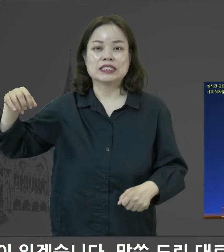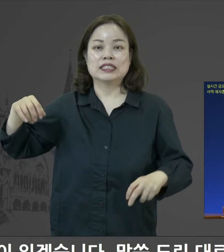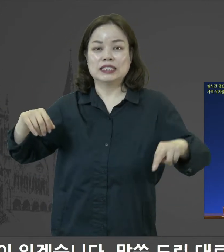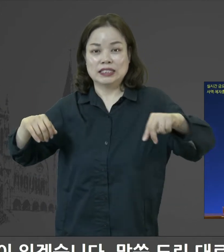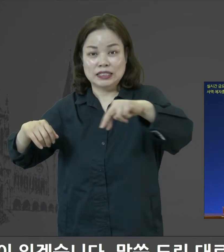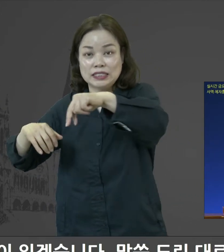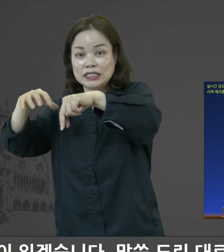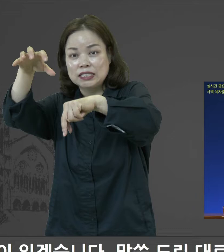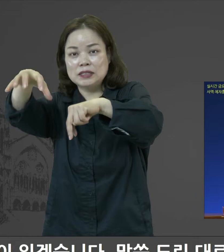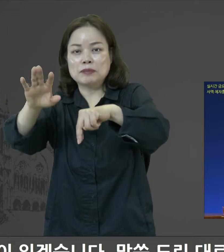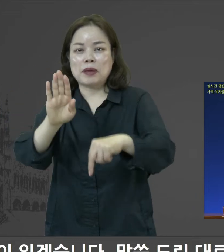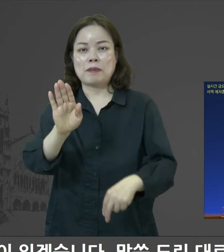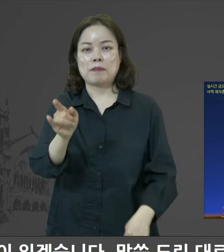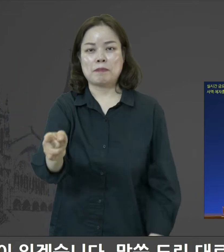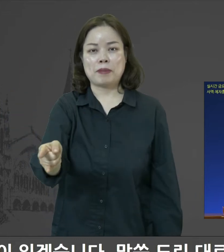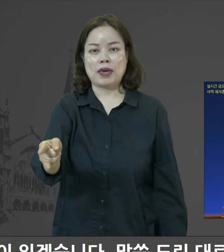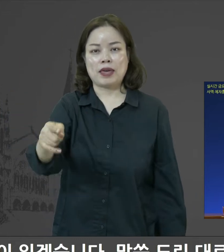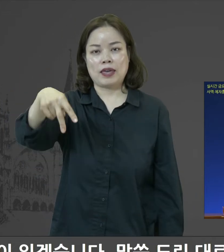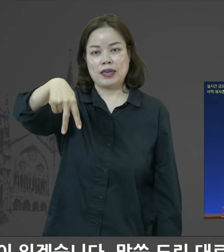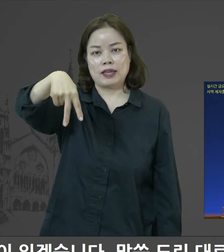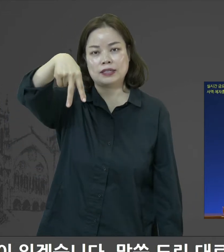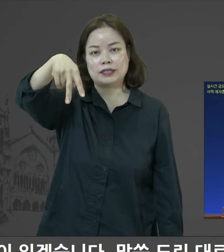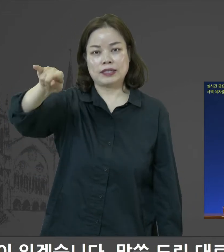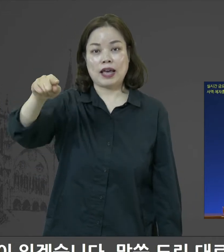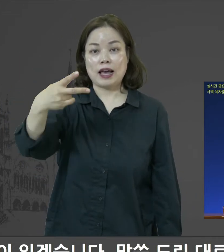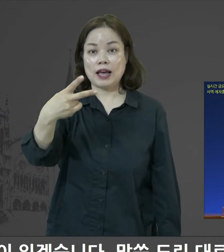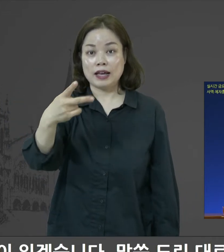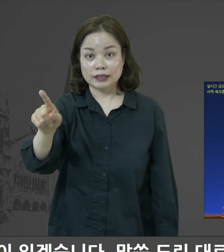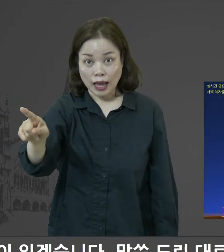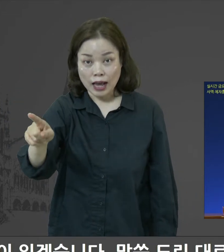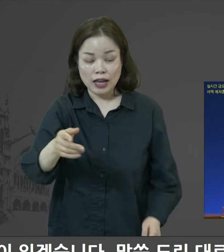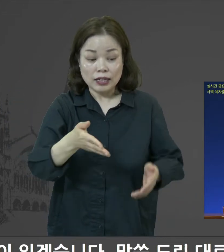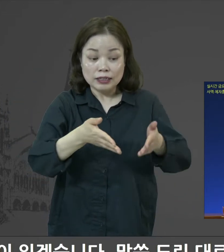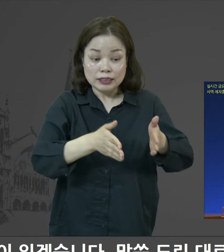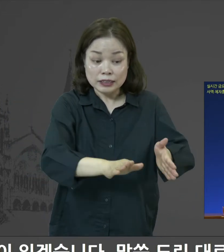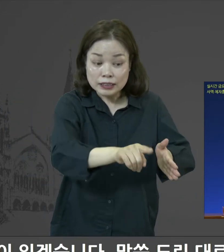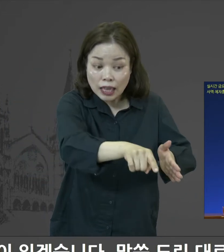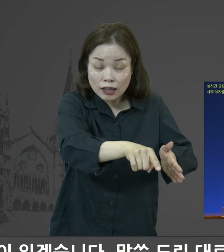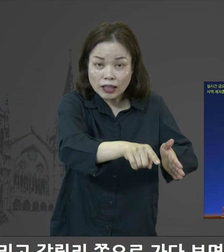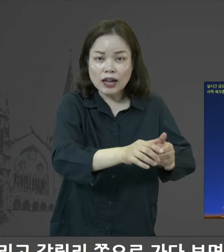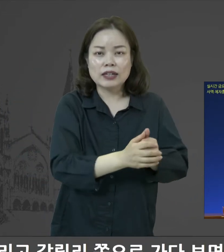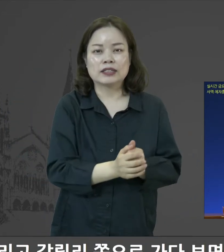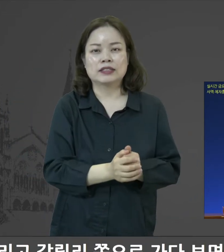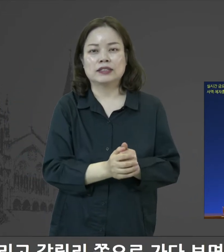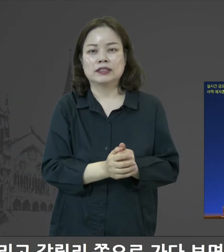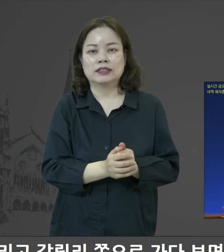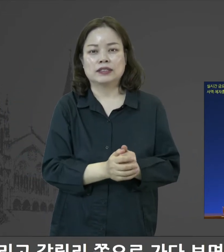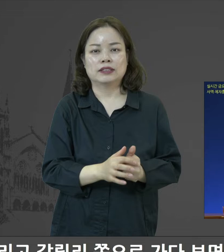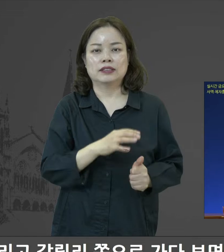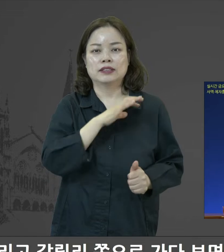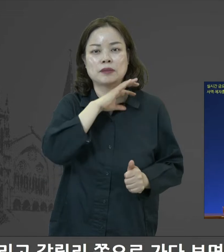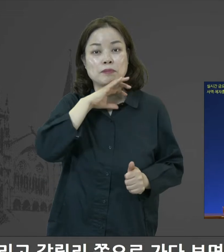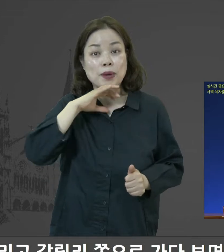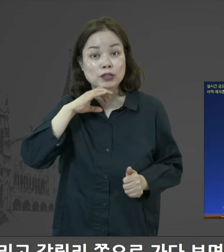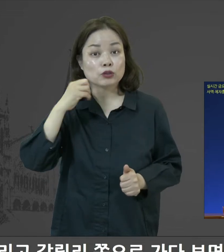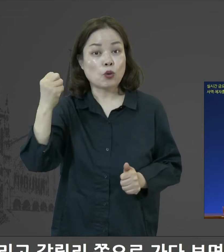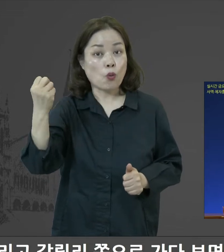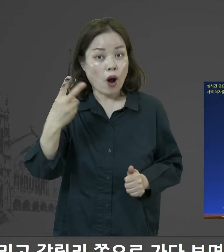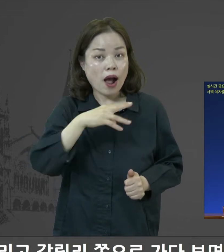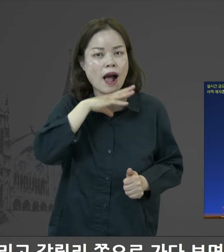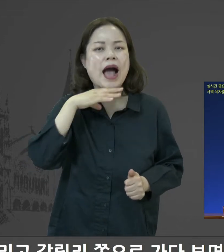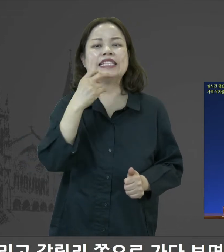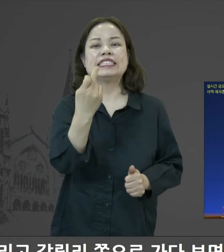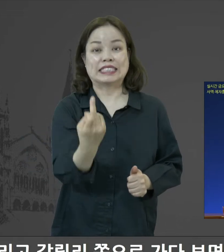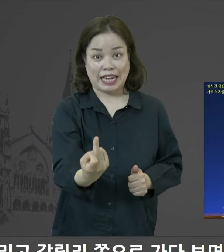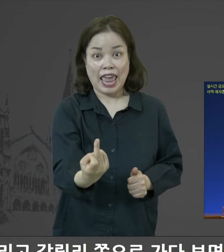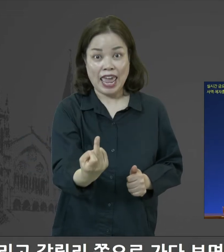이름이 벳세다입니다. 벳세다 출신이 안드레와 베드로가 벳세다